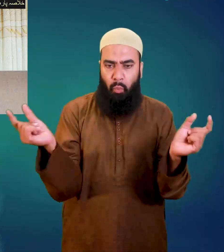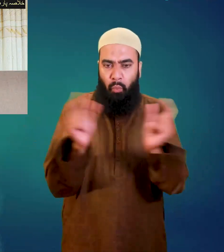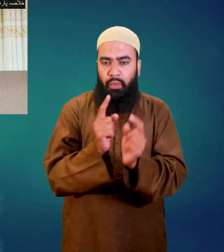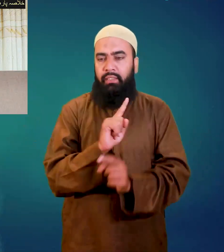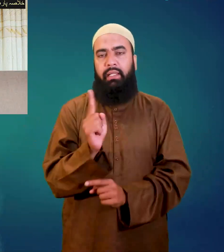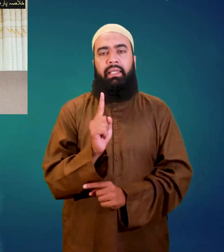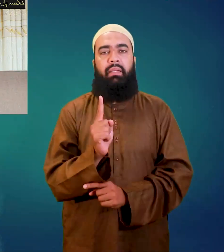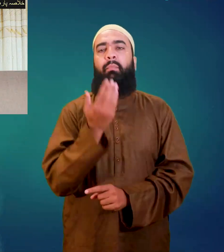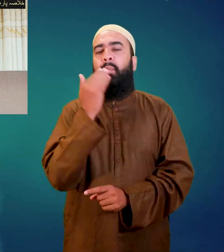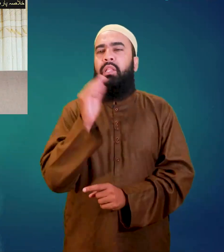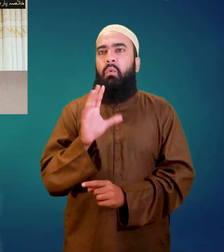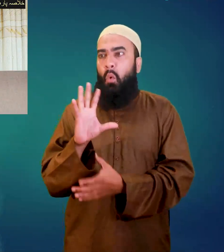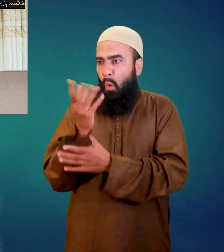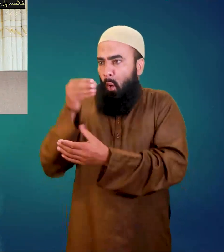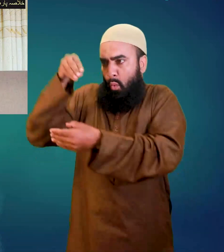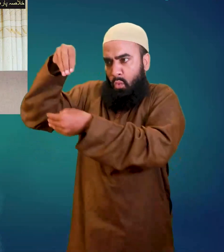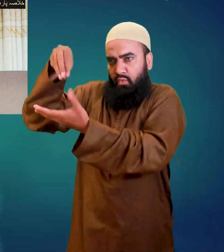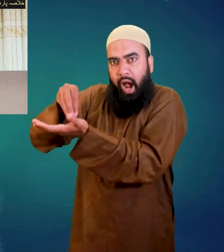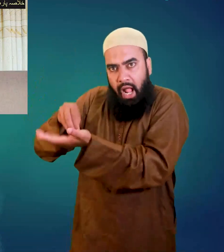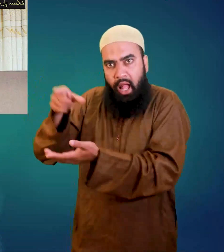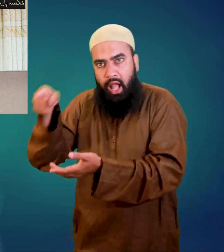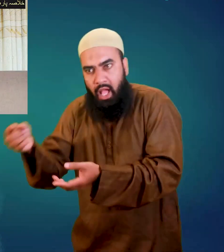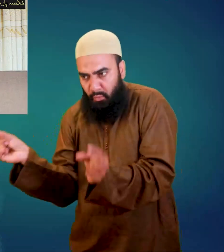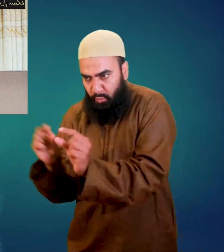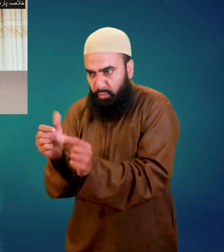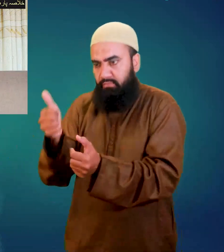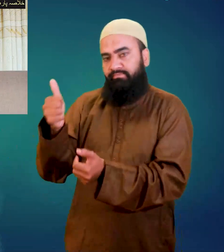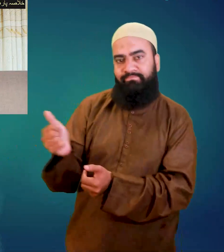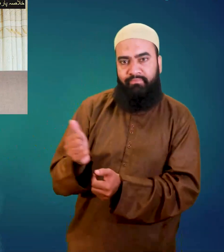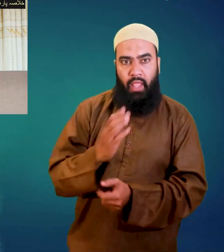نہ دینی کوئی فائدہ ہو نہ دنیاوی کوئی فائدہ ہو۔